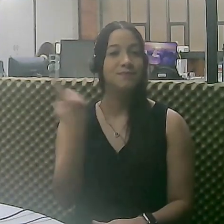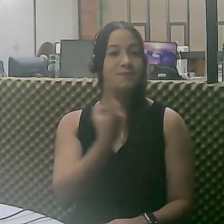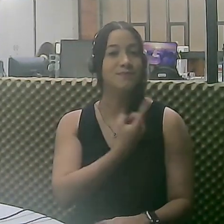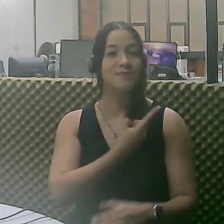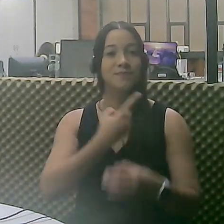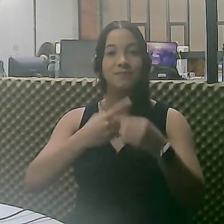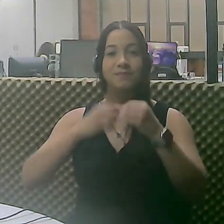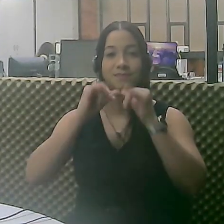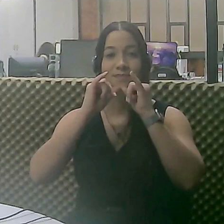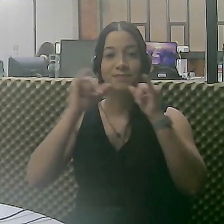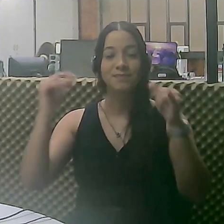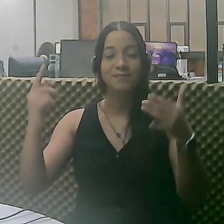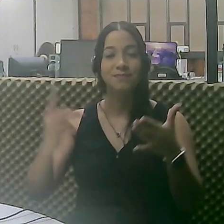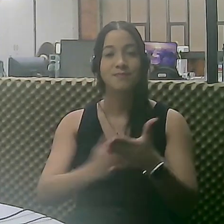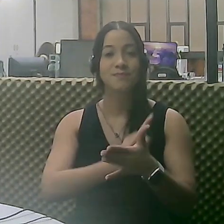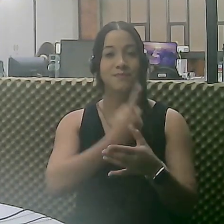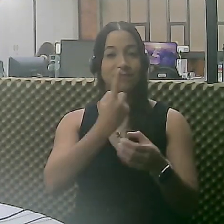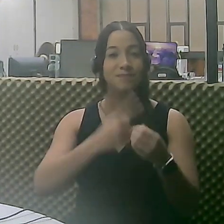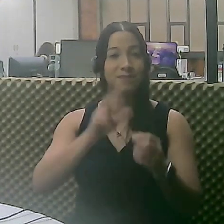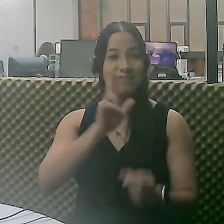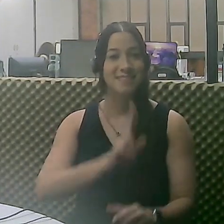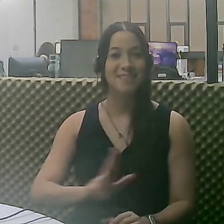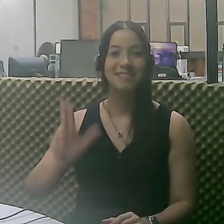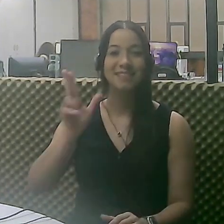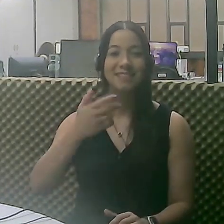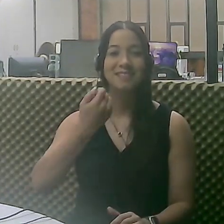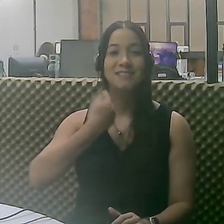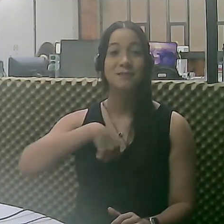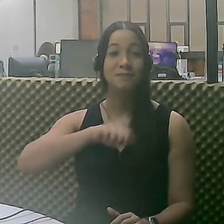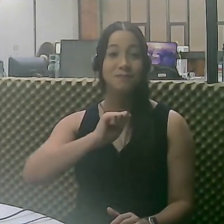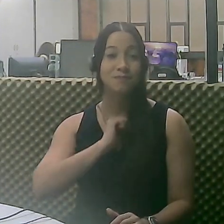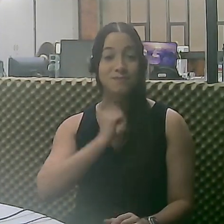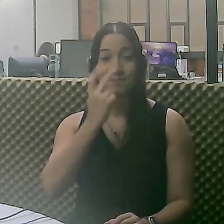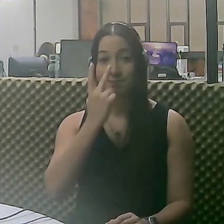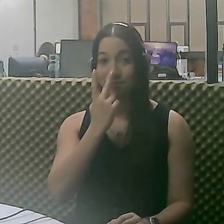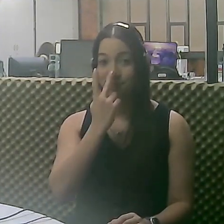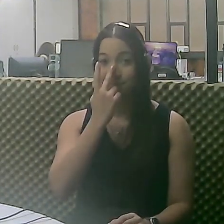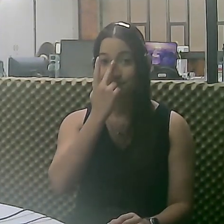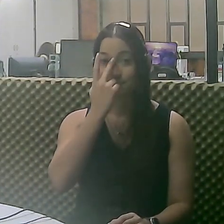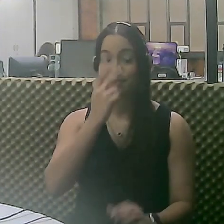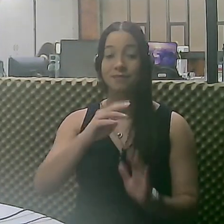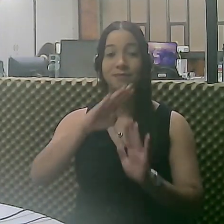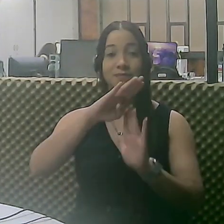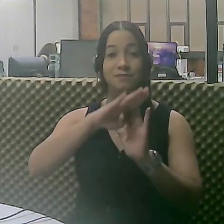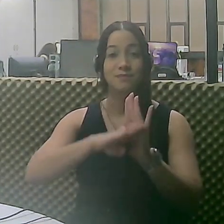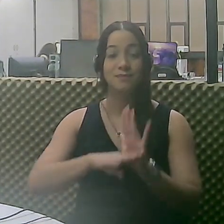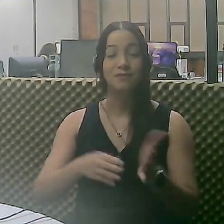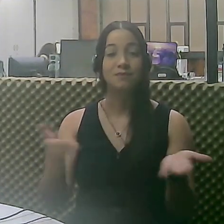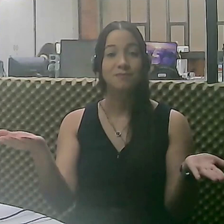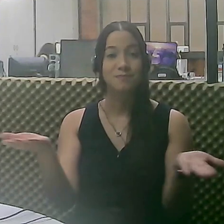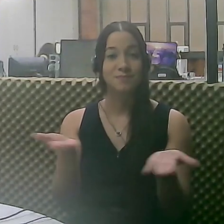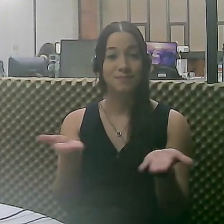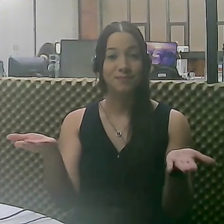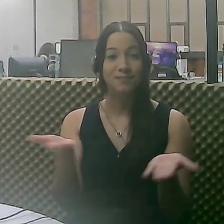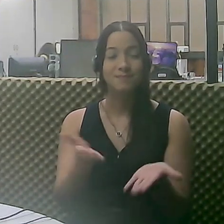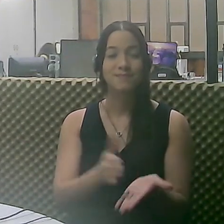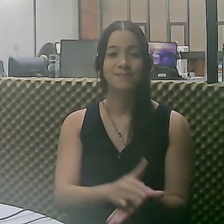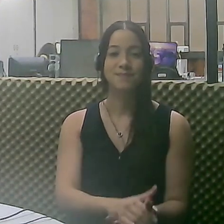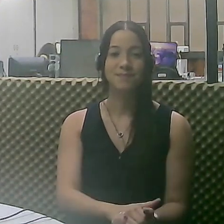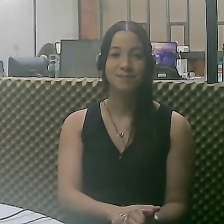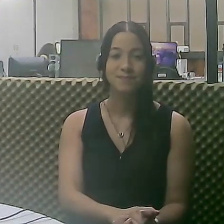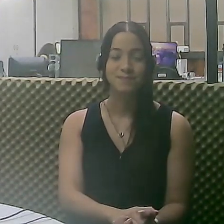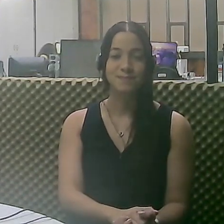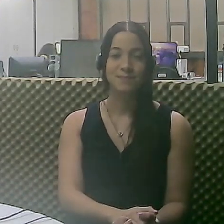com o boletim de notícias sobre o que de fato acontece em Uberlândia. Eu sou Vanessa Gianotti e começamos com os destaques da edição de